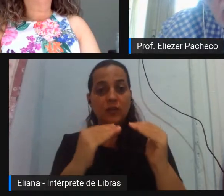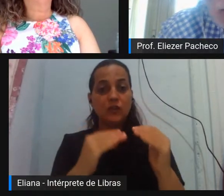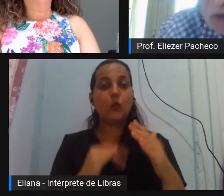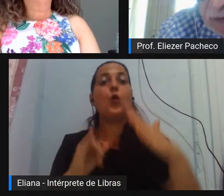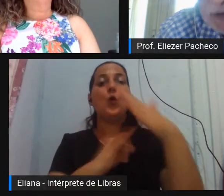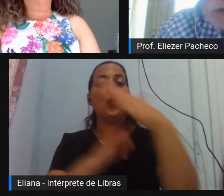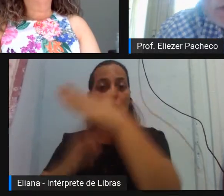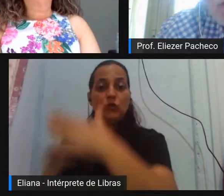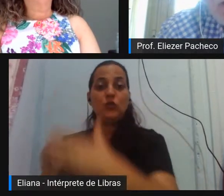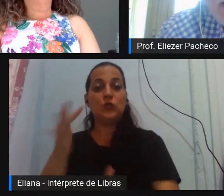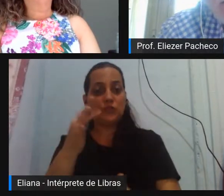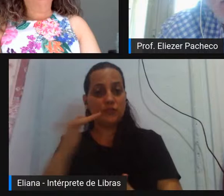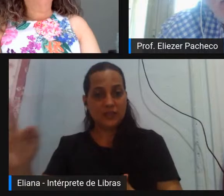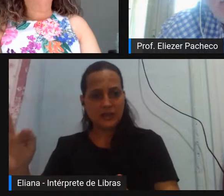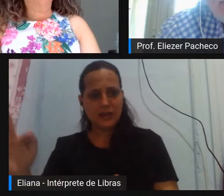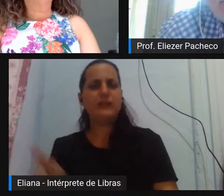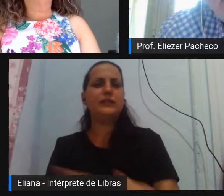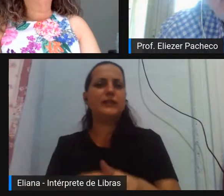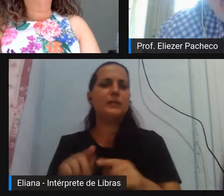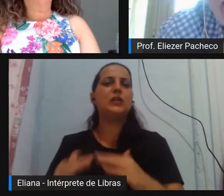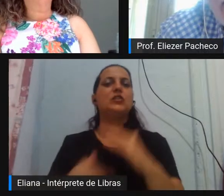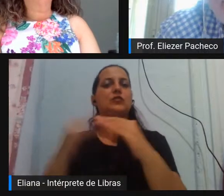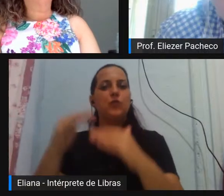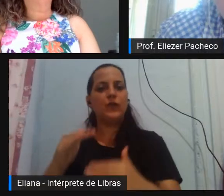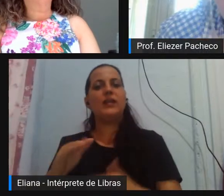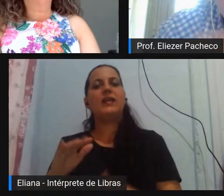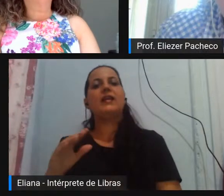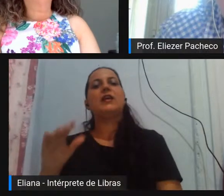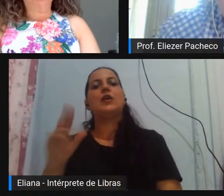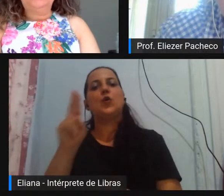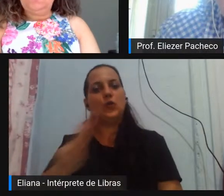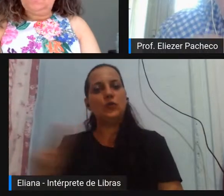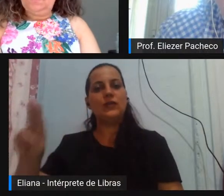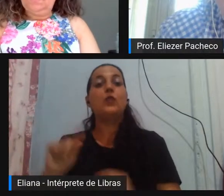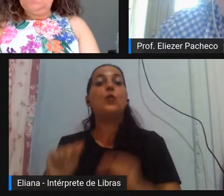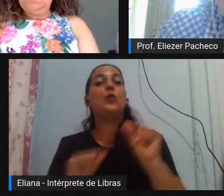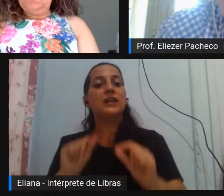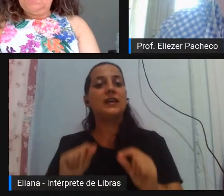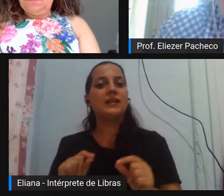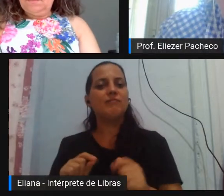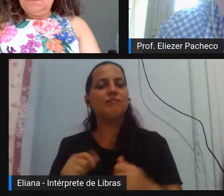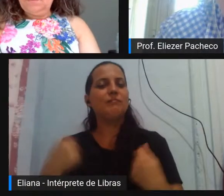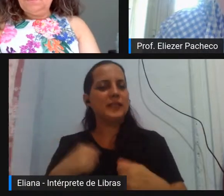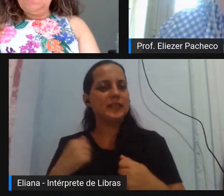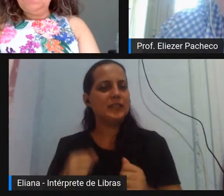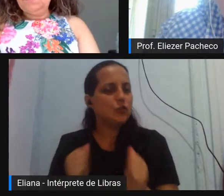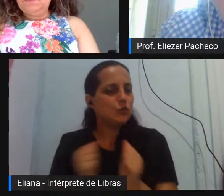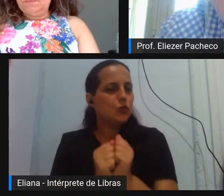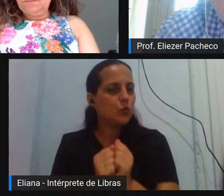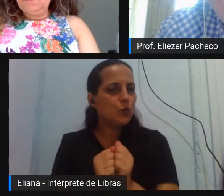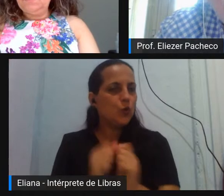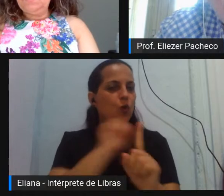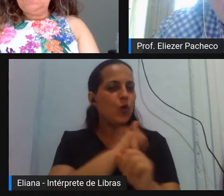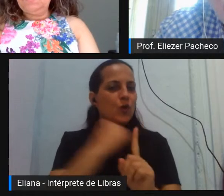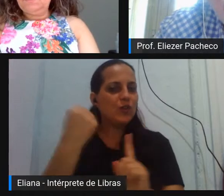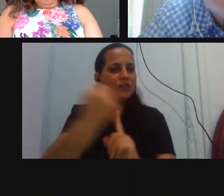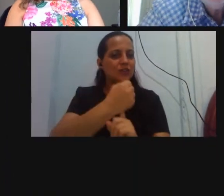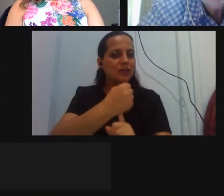institutos federais, assim como das universidades, é a vinculação com a sociedade de seu território.